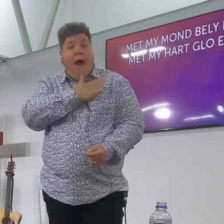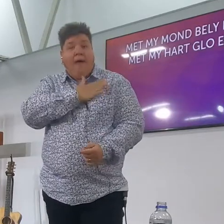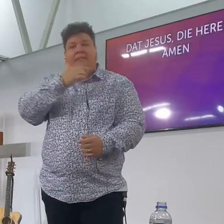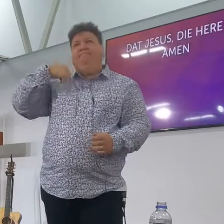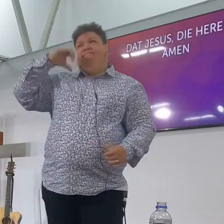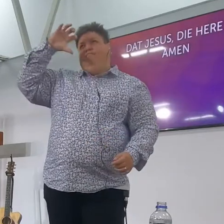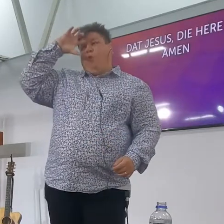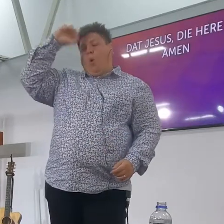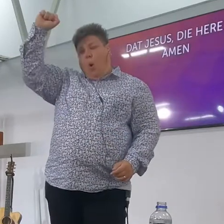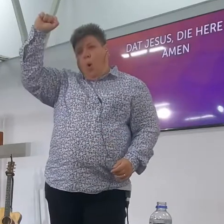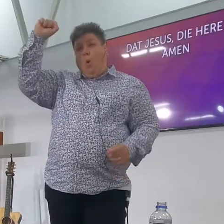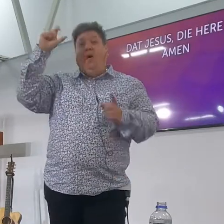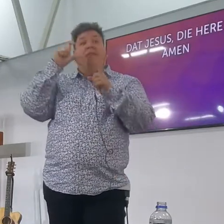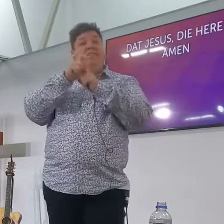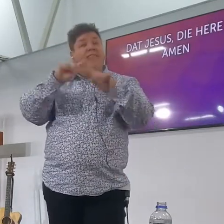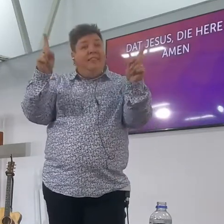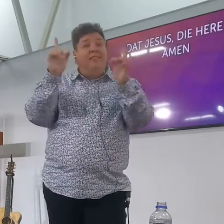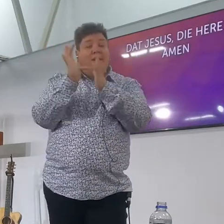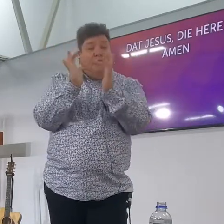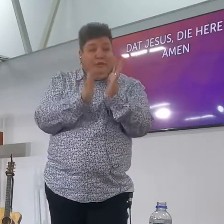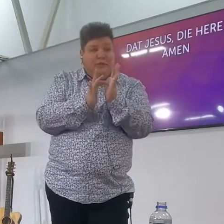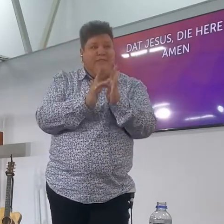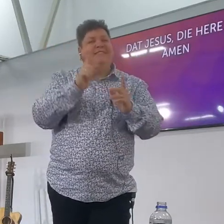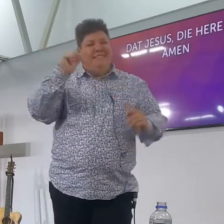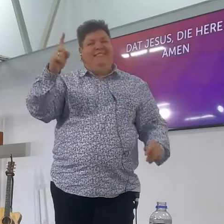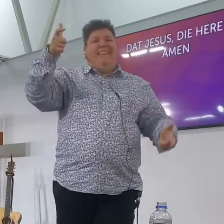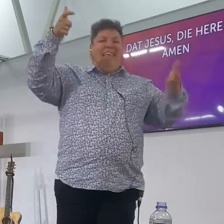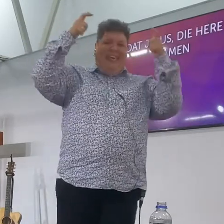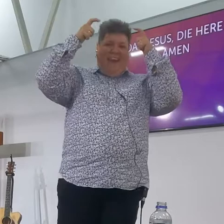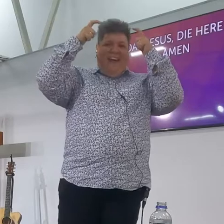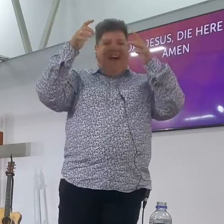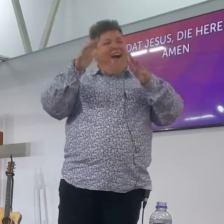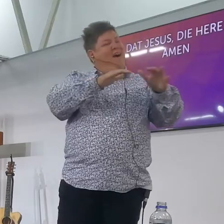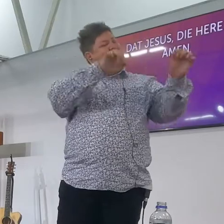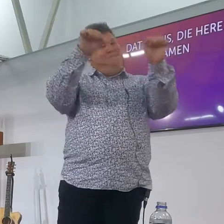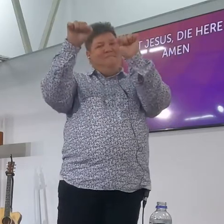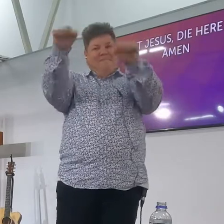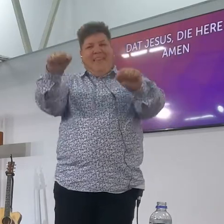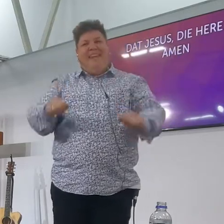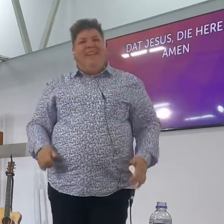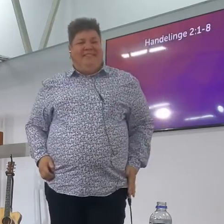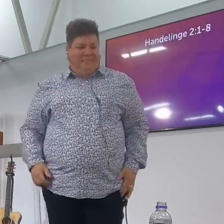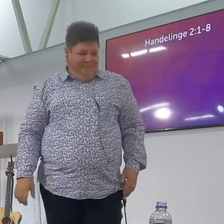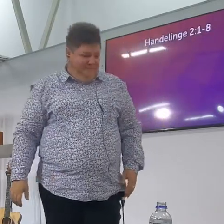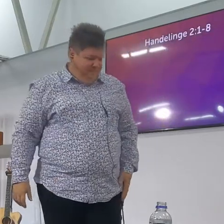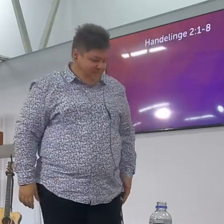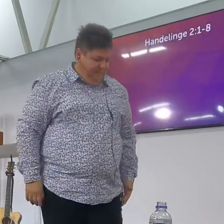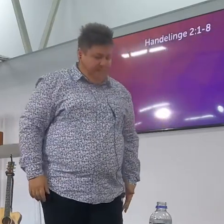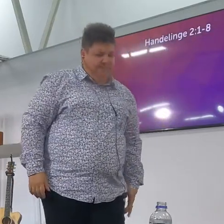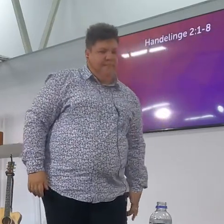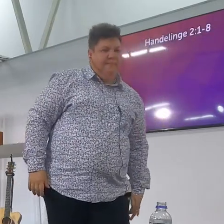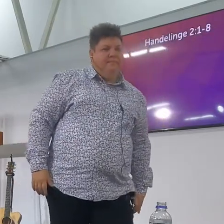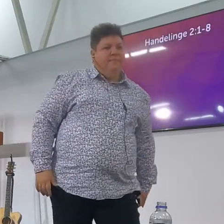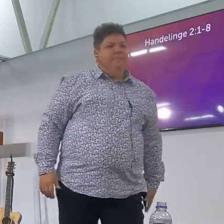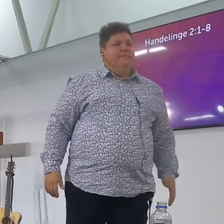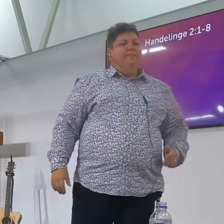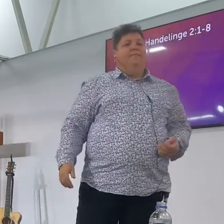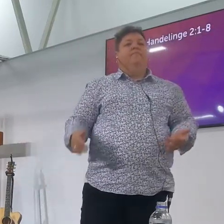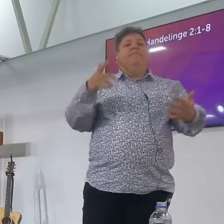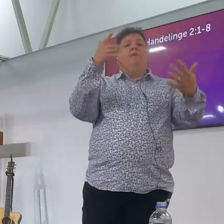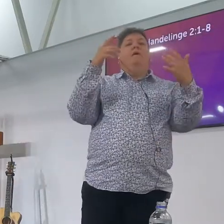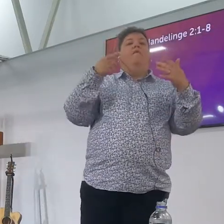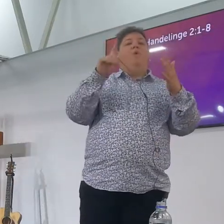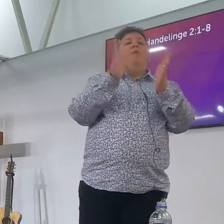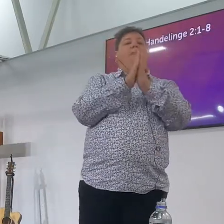glo ek, dat Jesus die Here is. Amen. Amen. Jy kan vanoggend jou Bybel oopmaak by Handelinge